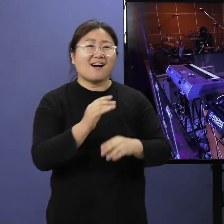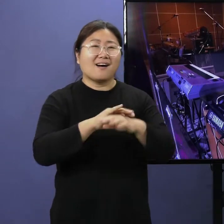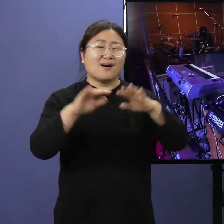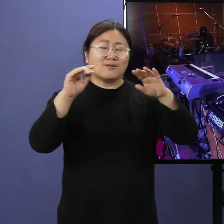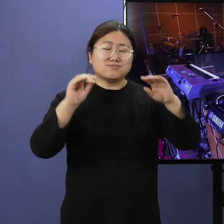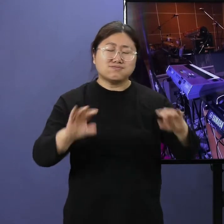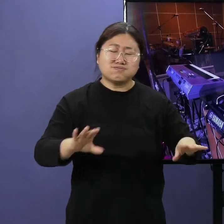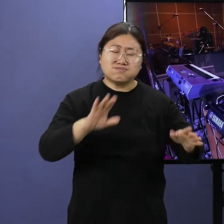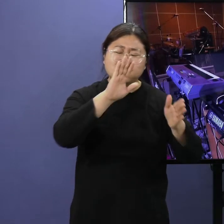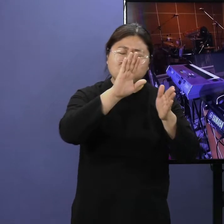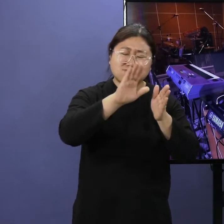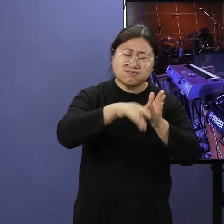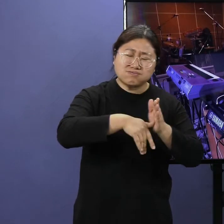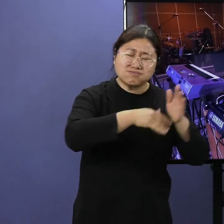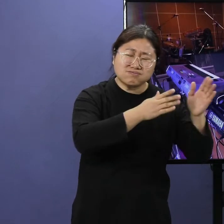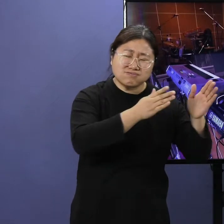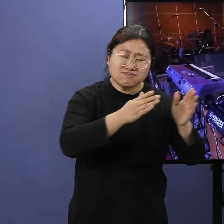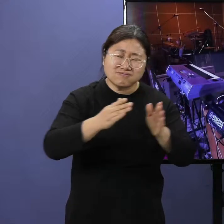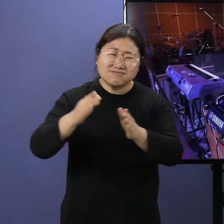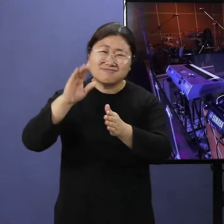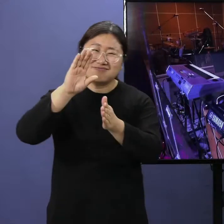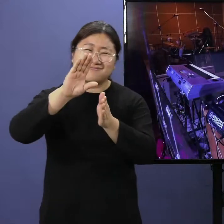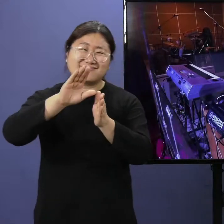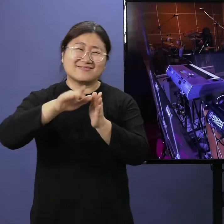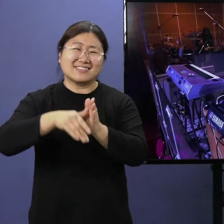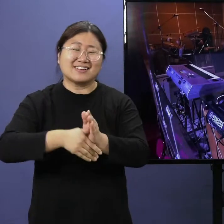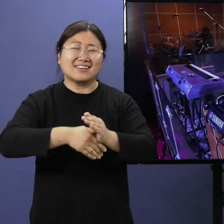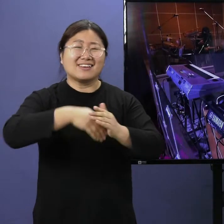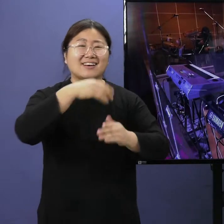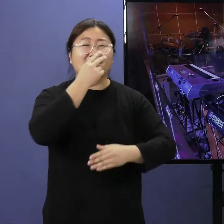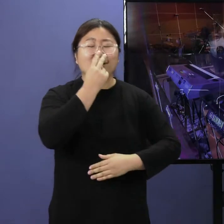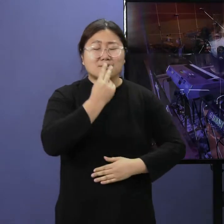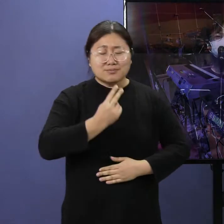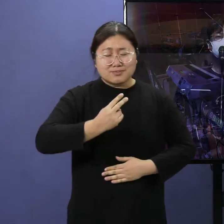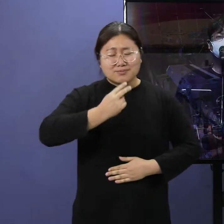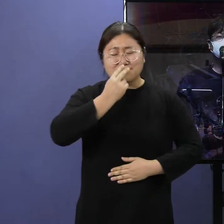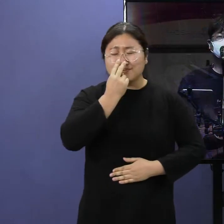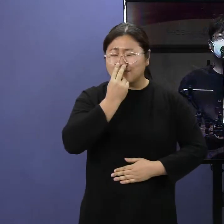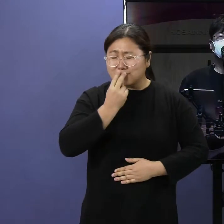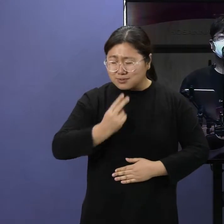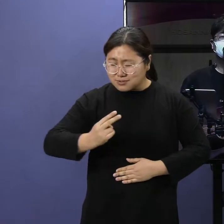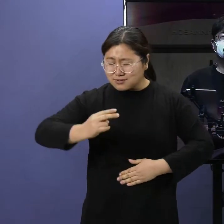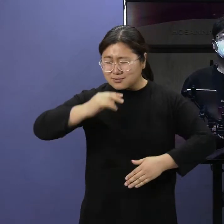시절 지날 때 깊은 한숨 내쉴 때